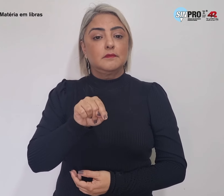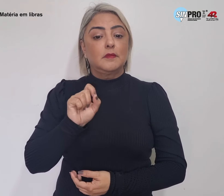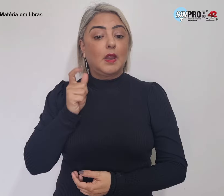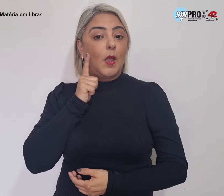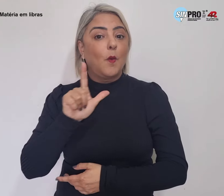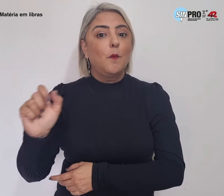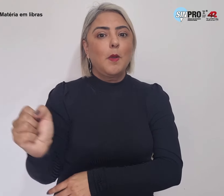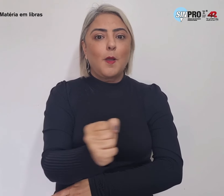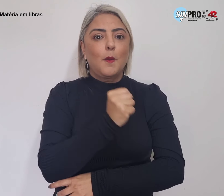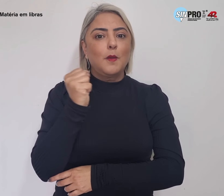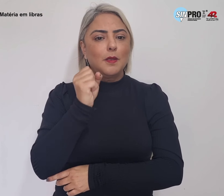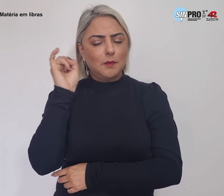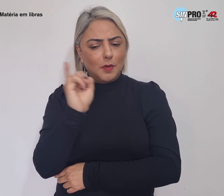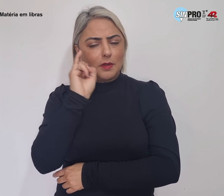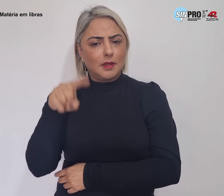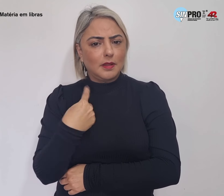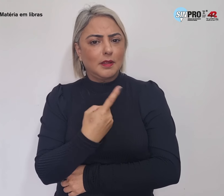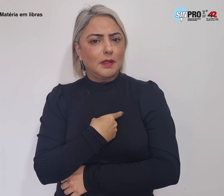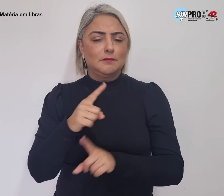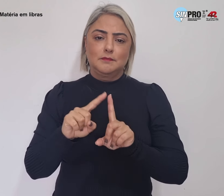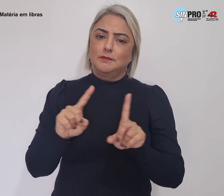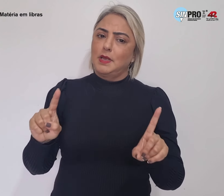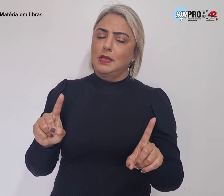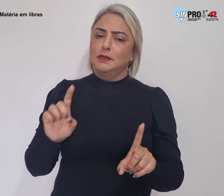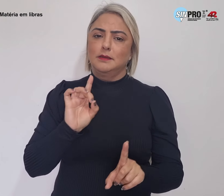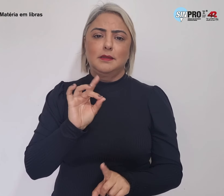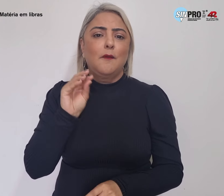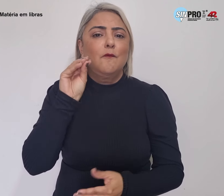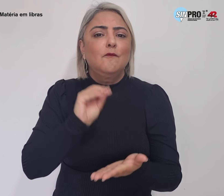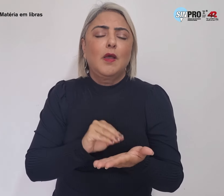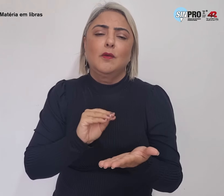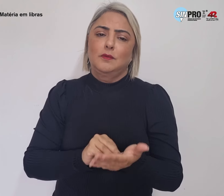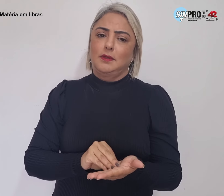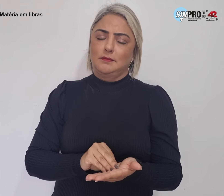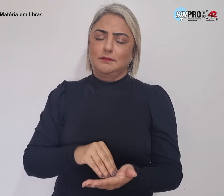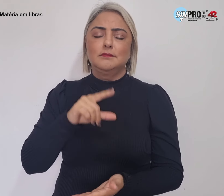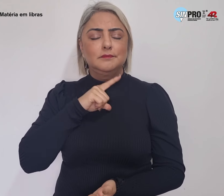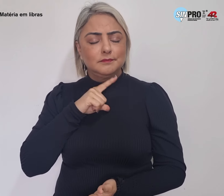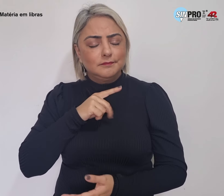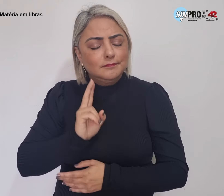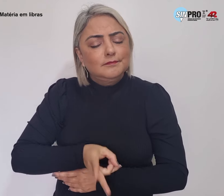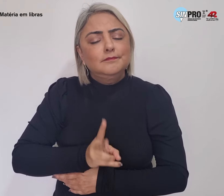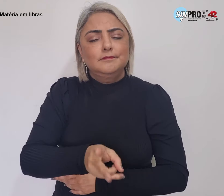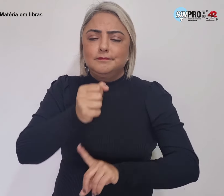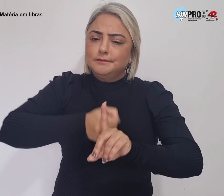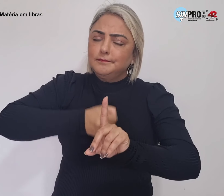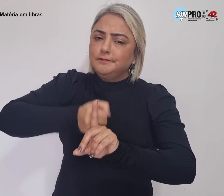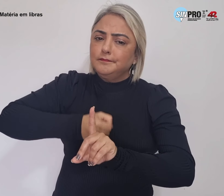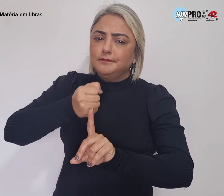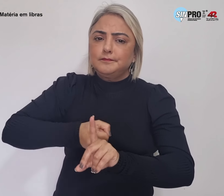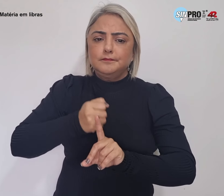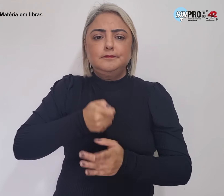mas não é suficiente. Temos que continuar lutando pelo cumprimento da meta 17 do